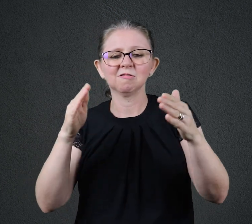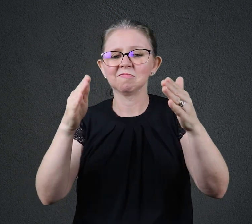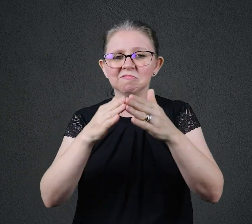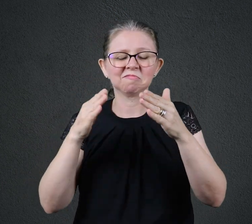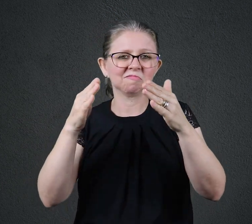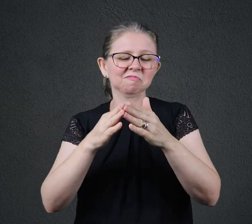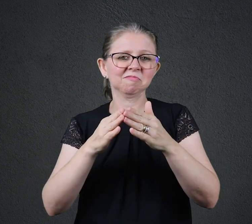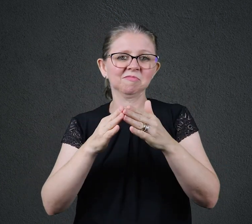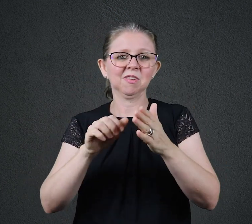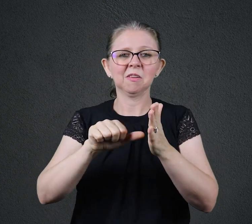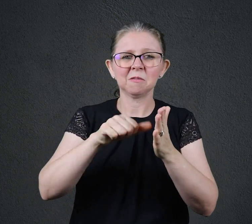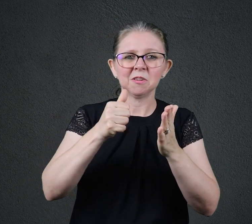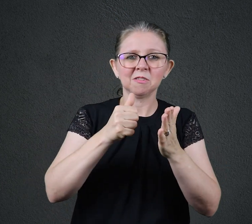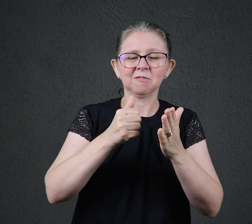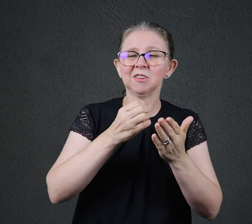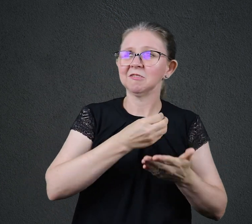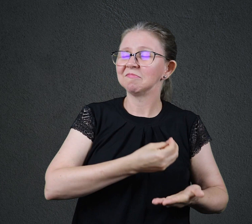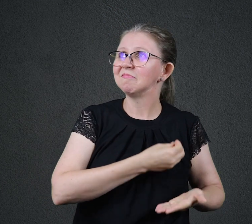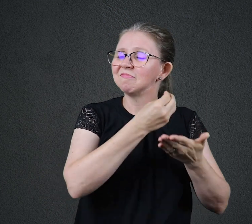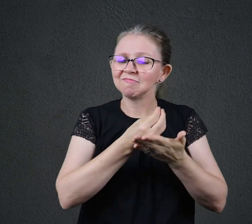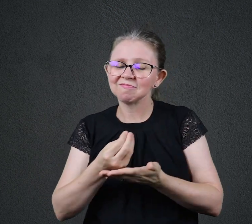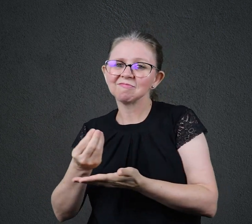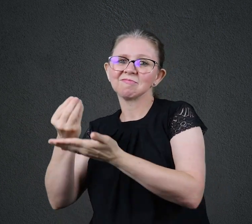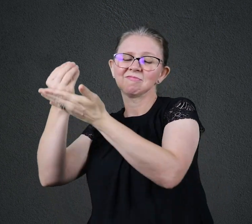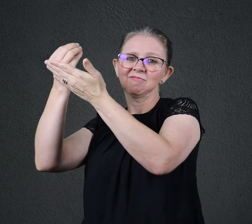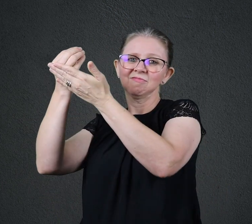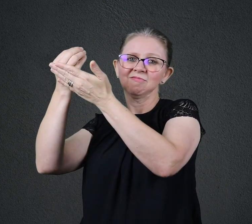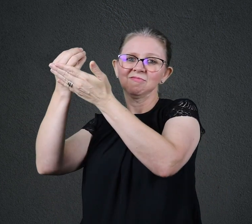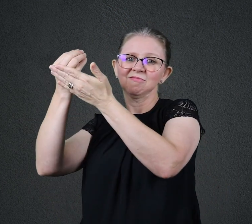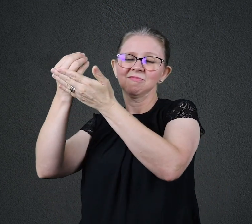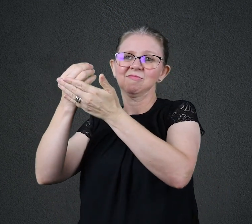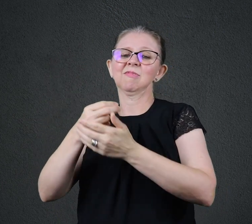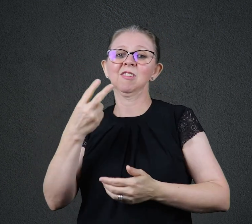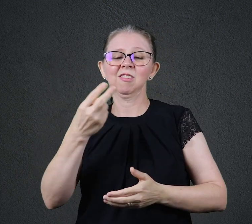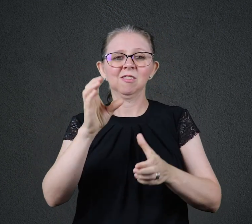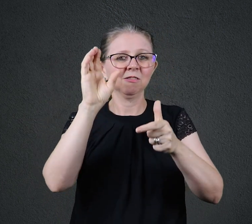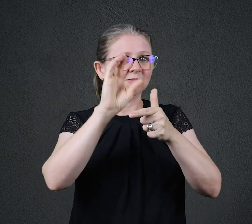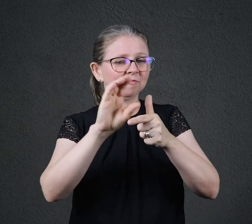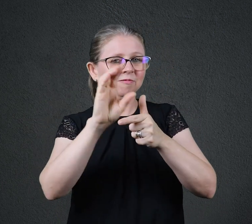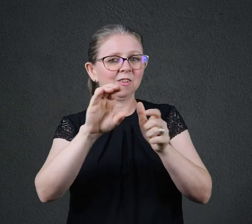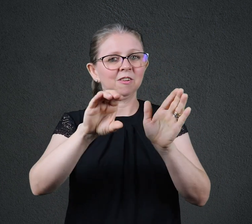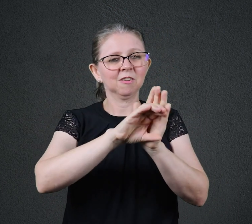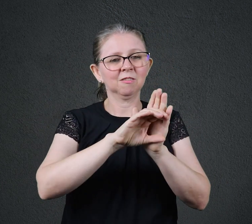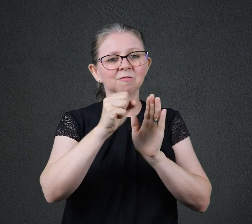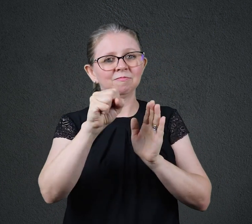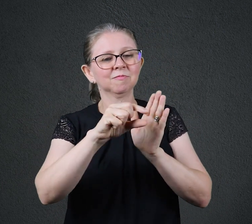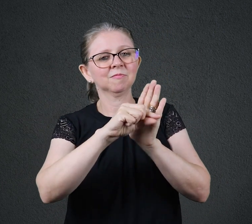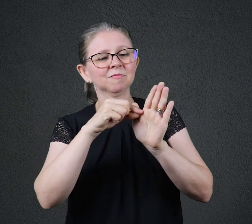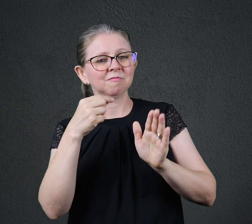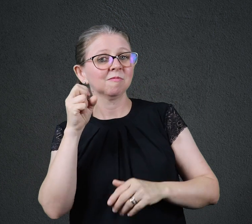Deus. 2 Coríntios 8:5. A propósito, você já participou da construção de algum salão